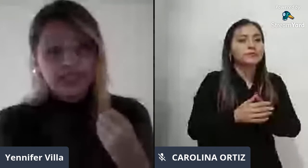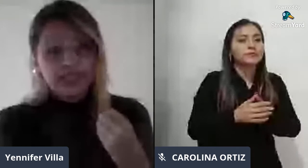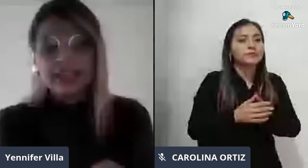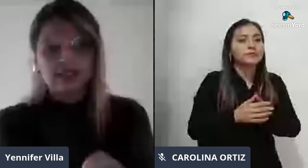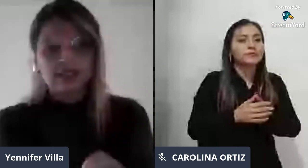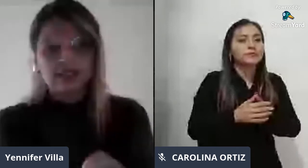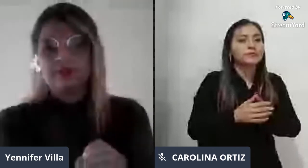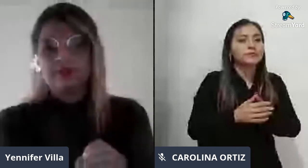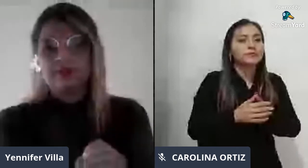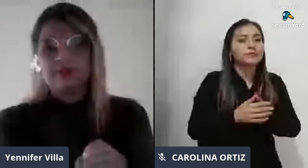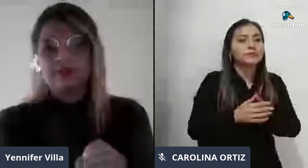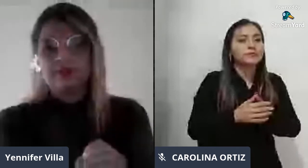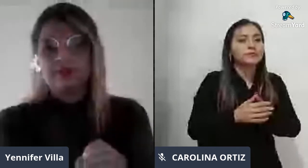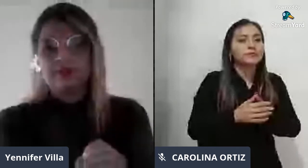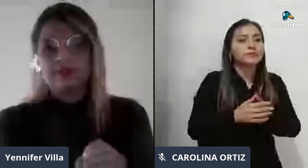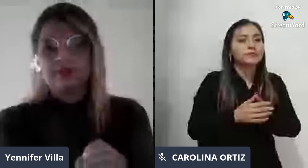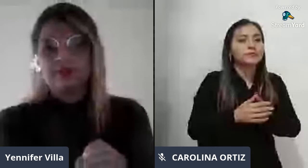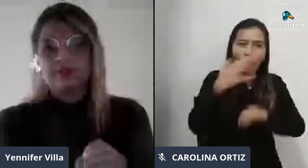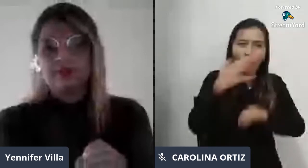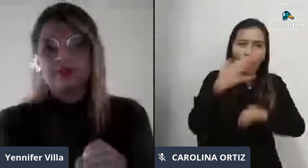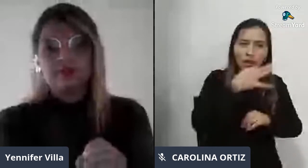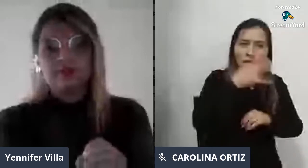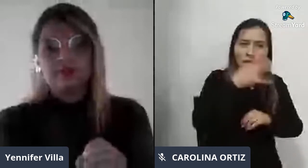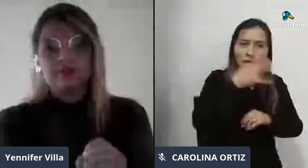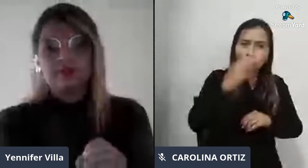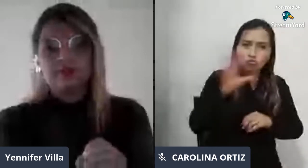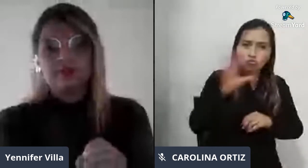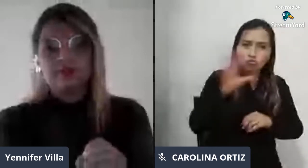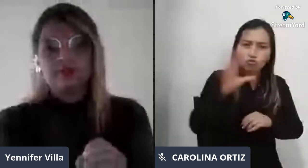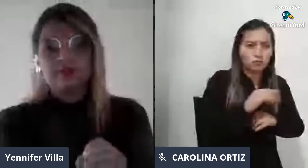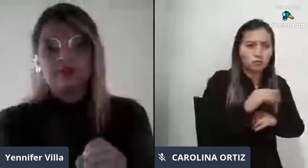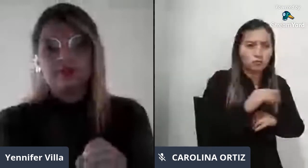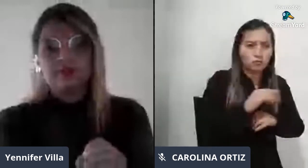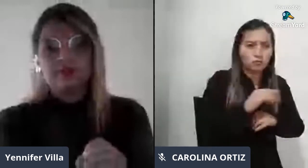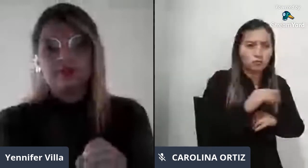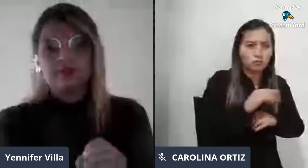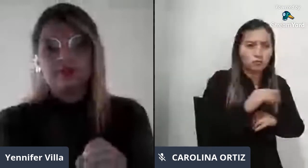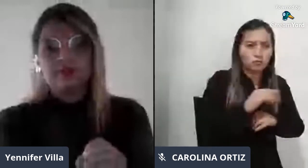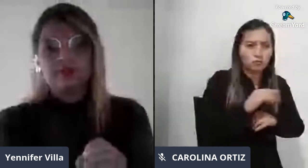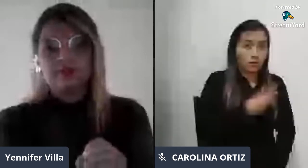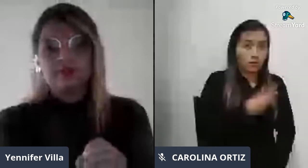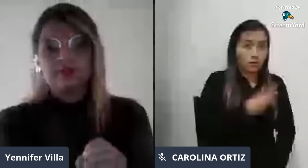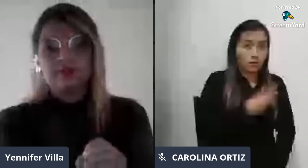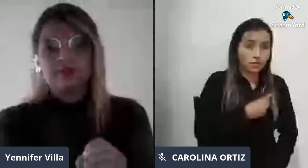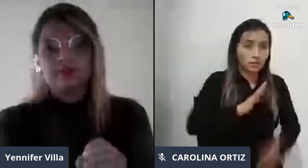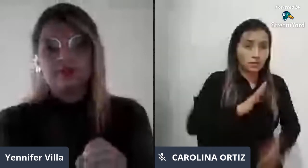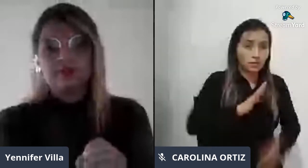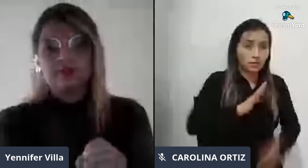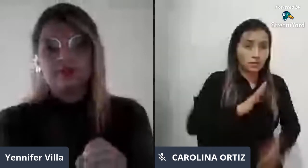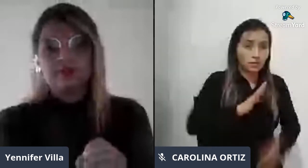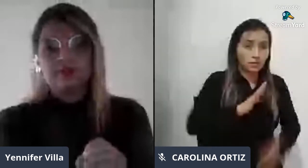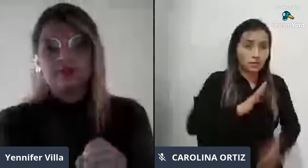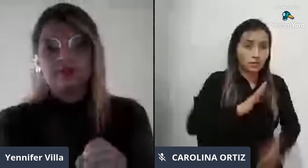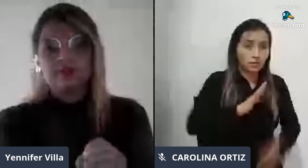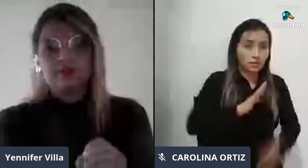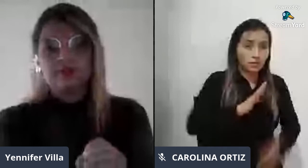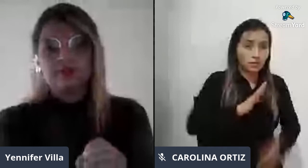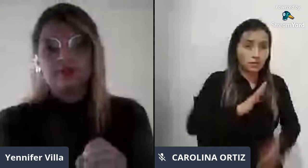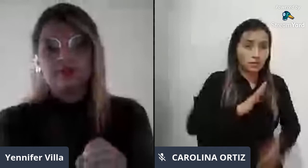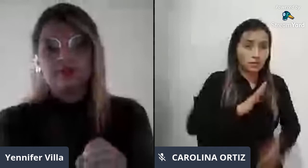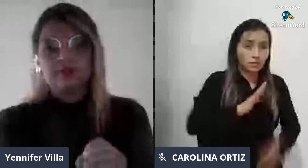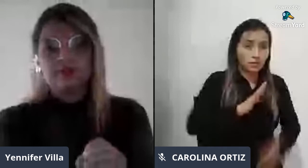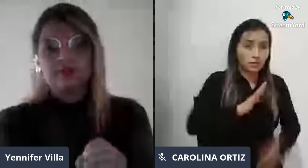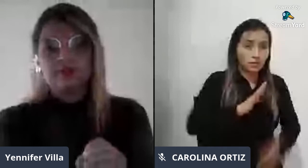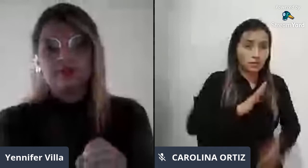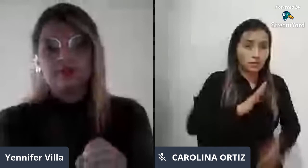trans. O sea, es un asunto tan complejo que implica legitimar que alguien que está fuera de mí